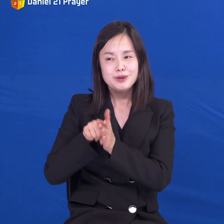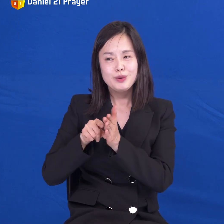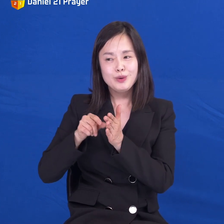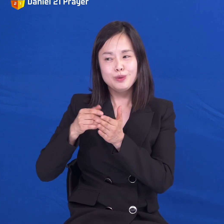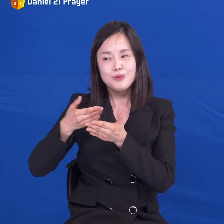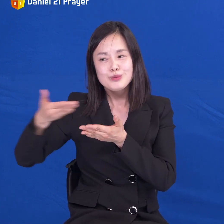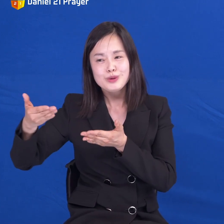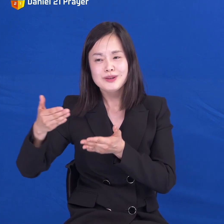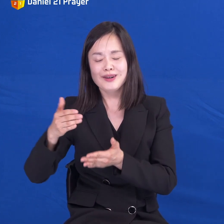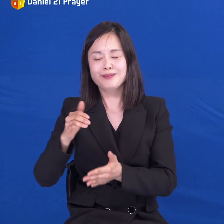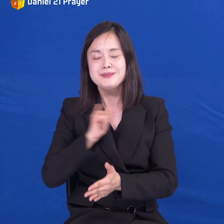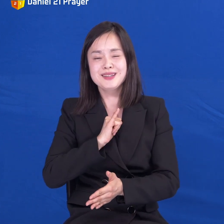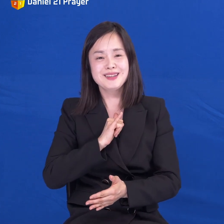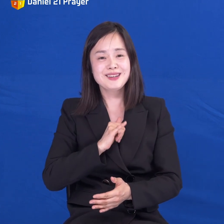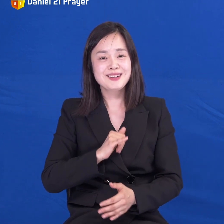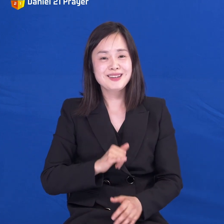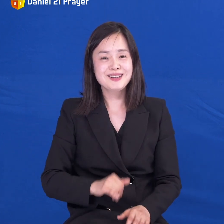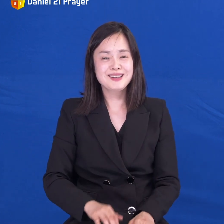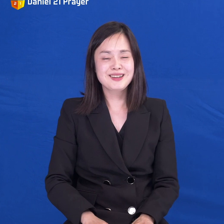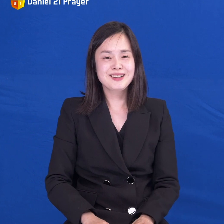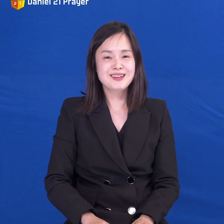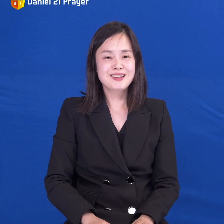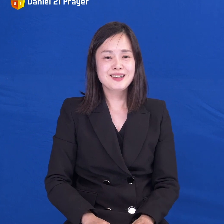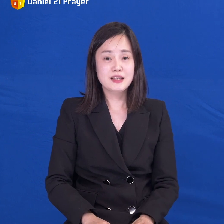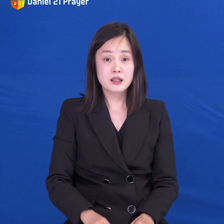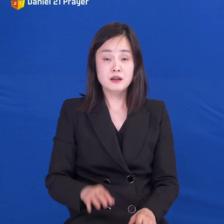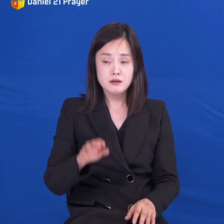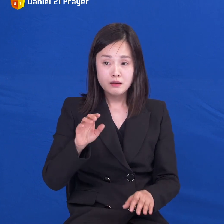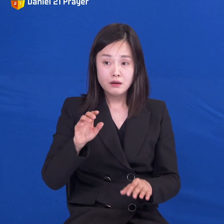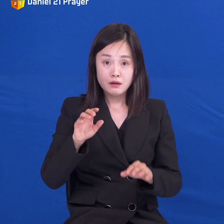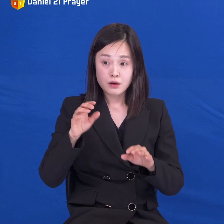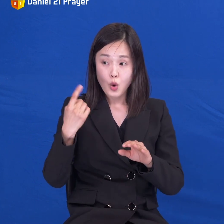그날 밤 고양이 없이 자는데 또 쥐들이 온 거예요.